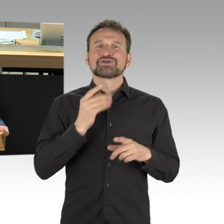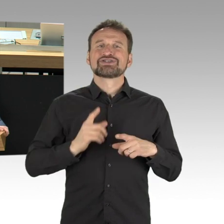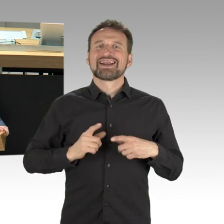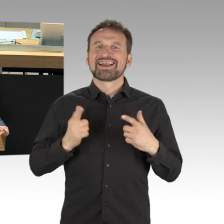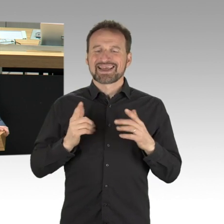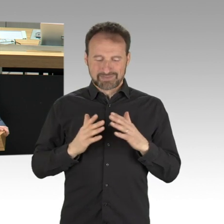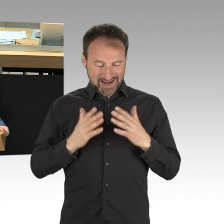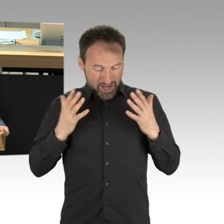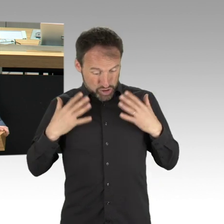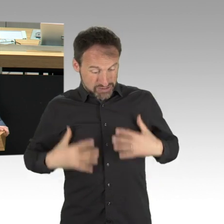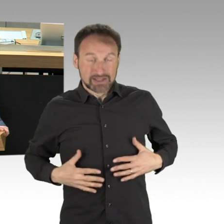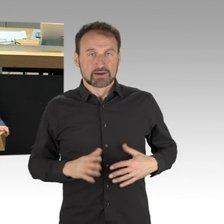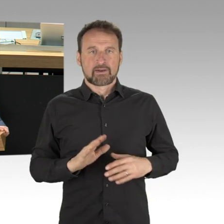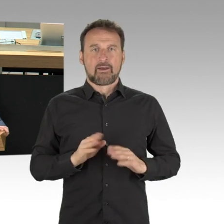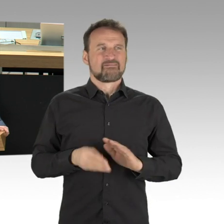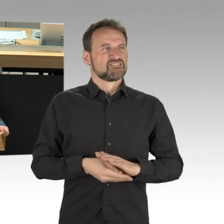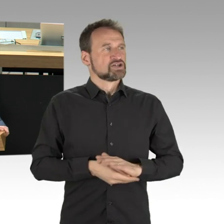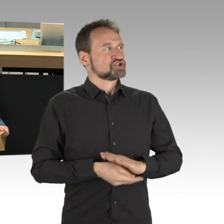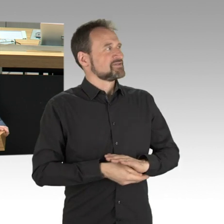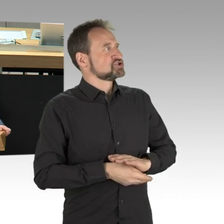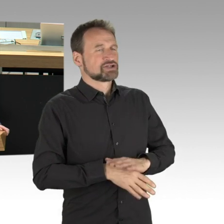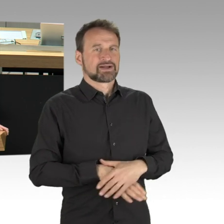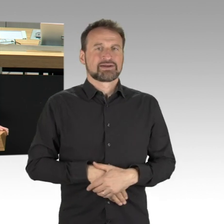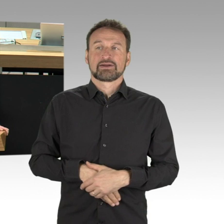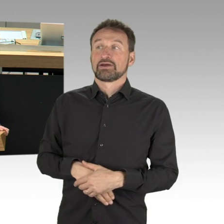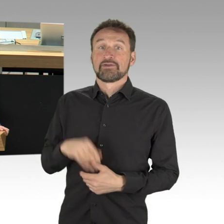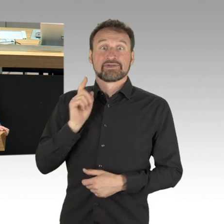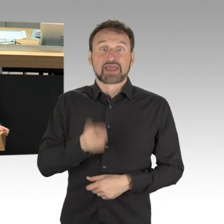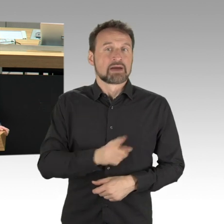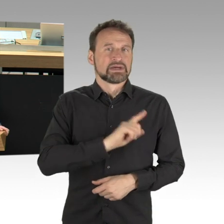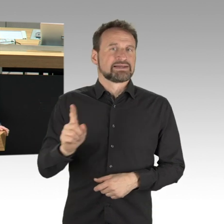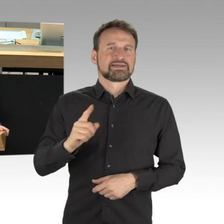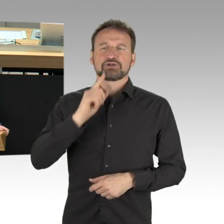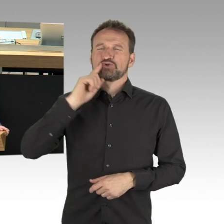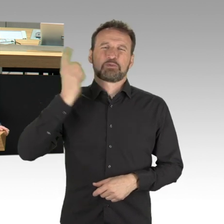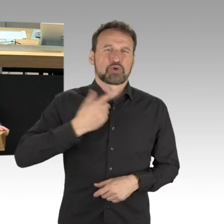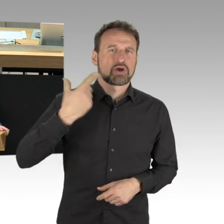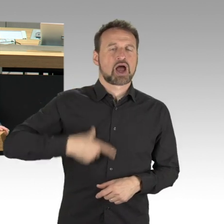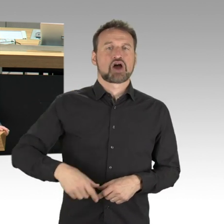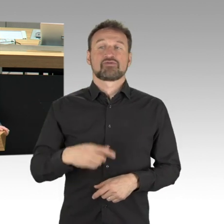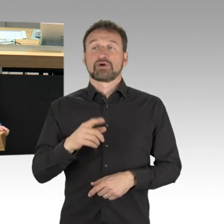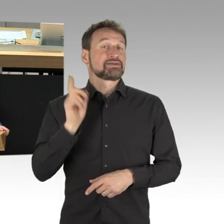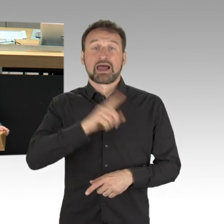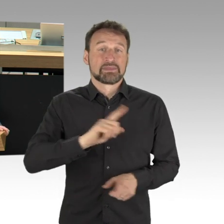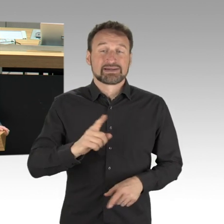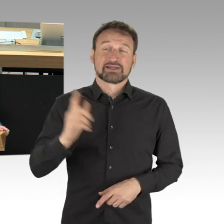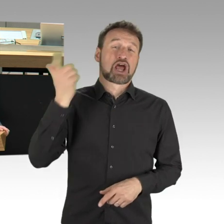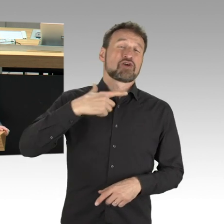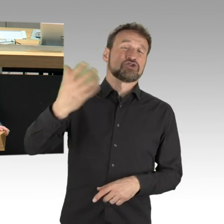Erscheinung verstecken müssen. Dass sie nicht bespuckt, beschimpft, geschlagen oder mit Gegenständen beworfen